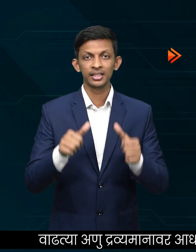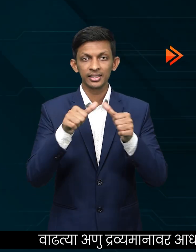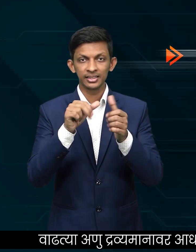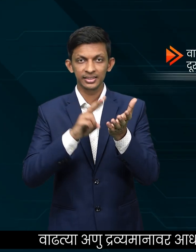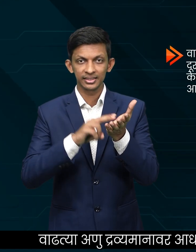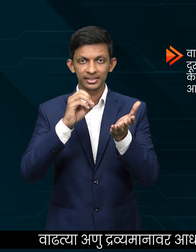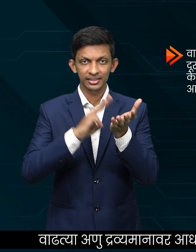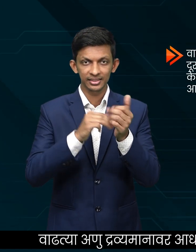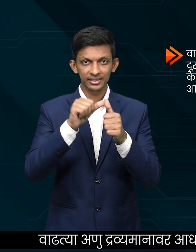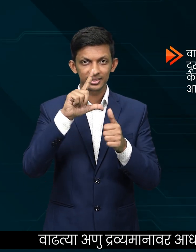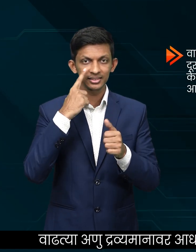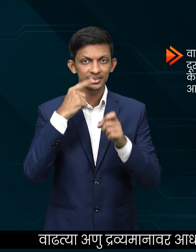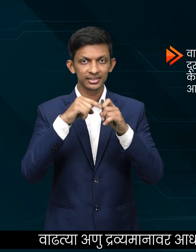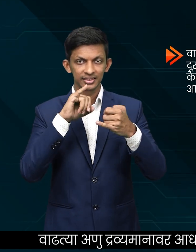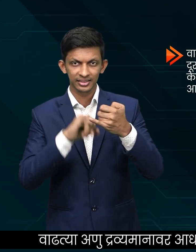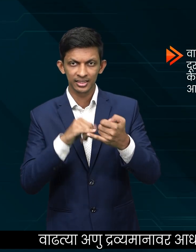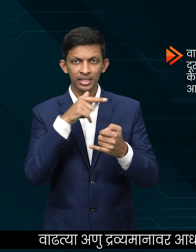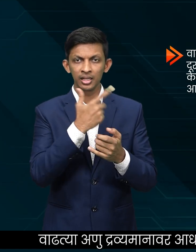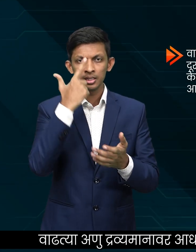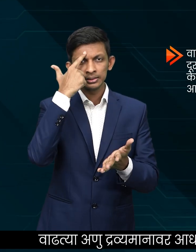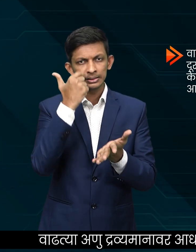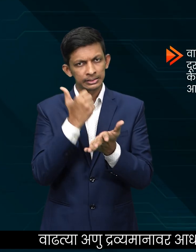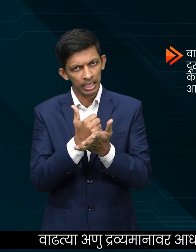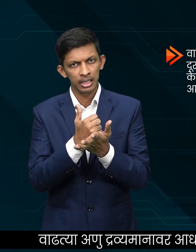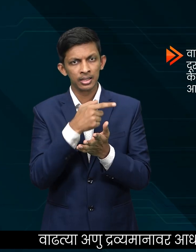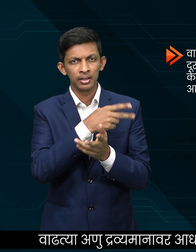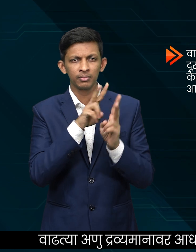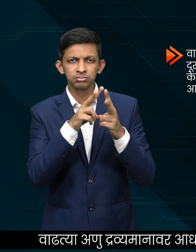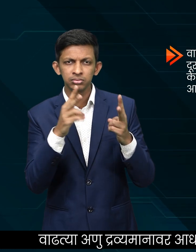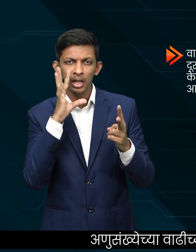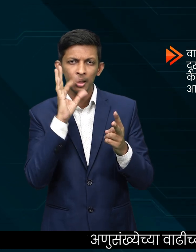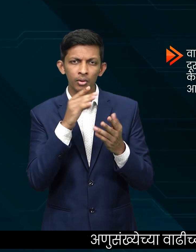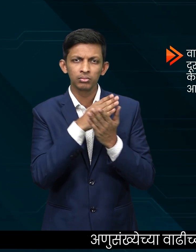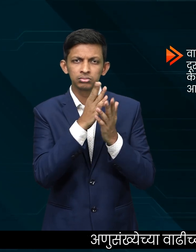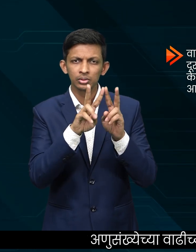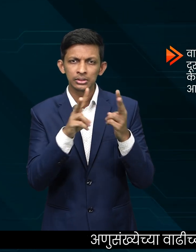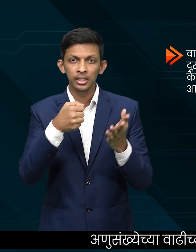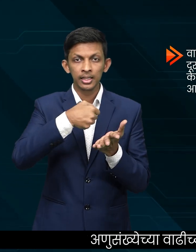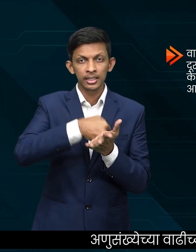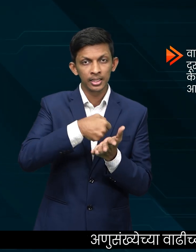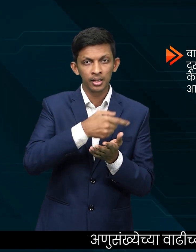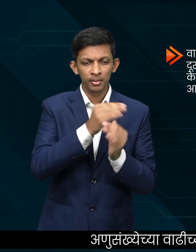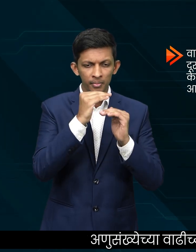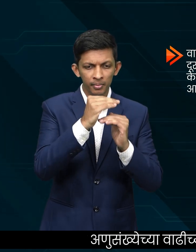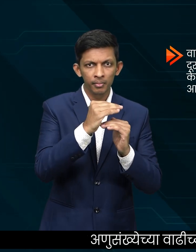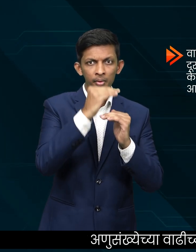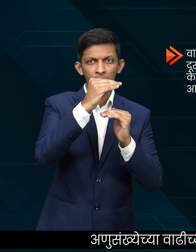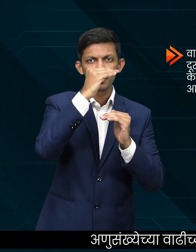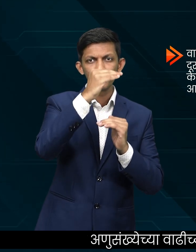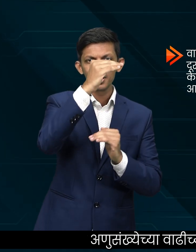वाढत्या अणु द्रव्यमानावर आधारित घटकांच्या मांडणीत विसंगती जेव्हा अणुसंख्येच्या वाढीच्या क्रमाने घटकांची मांडणी केली